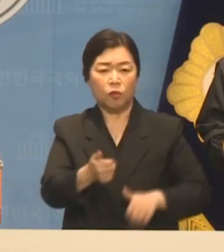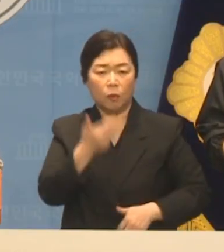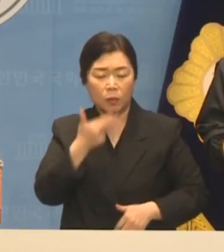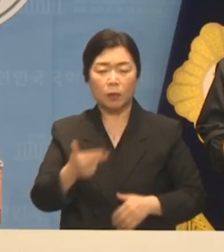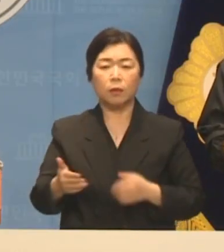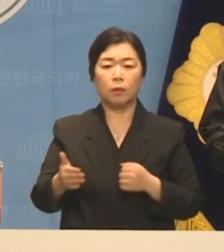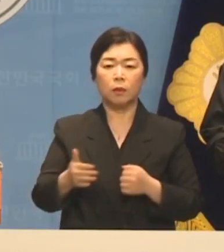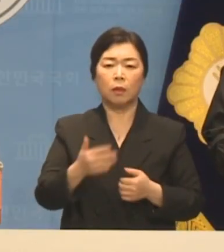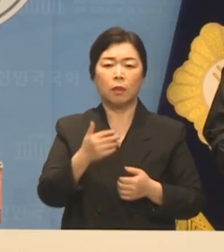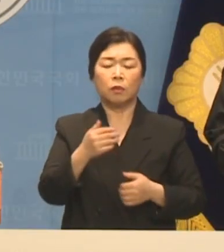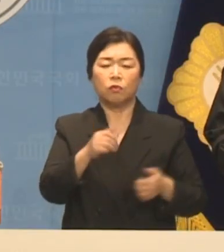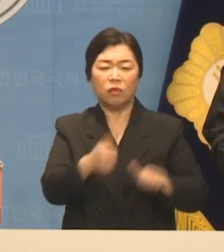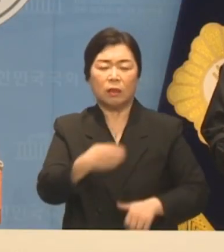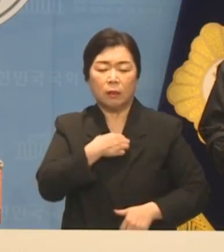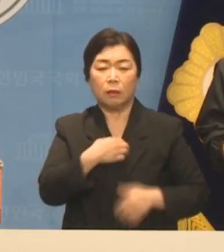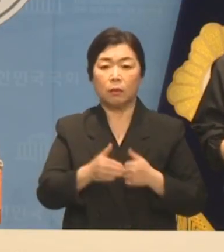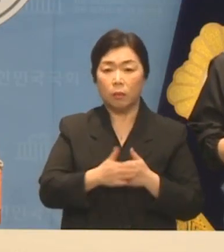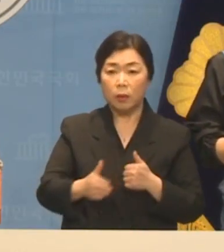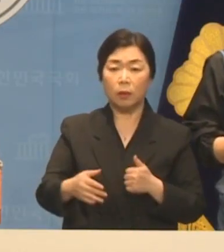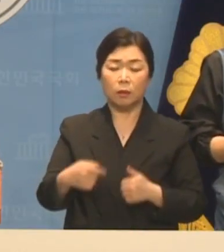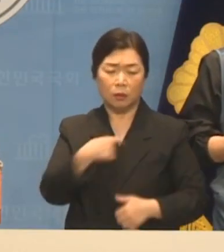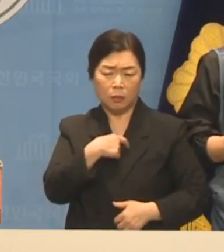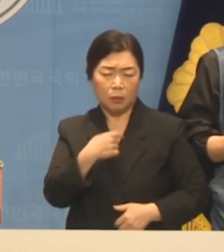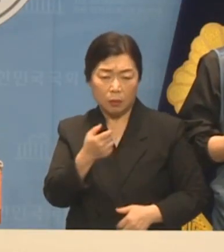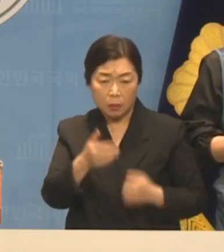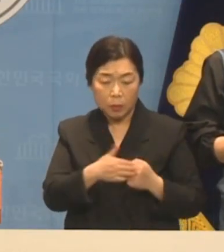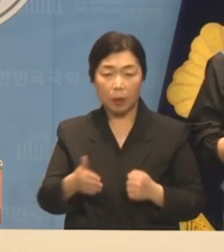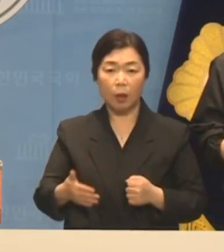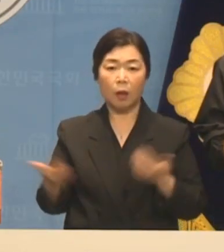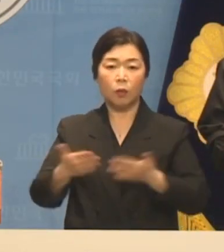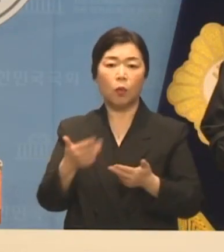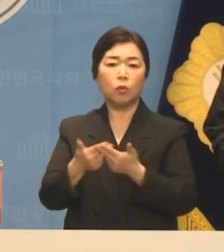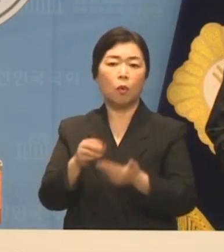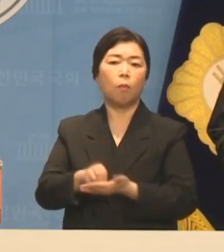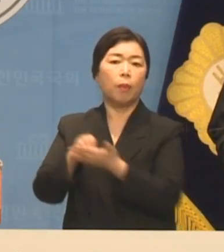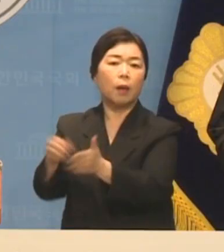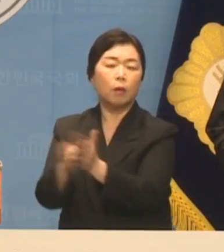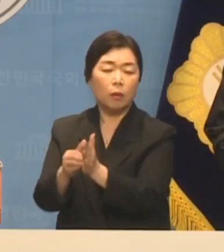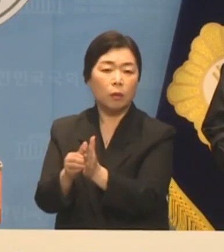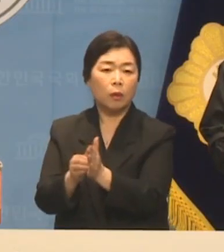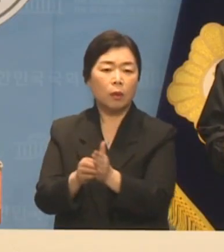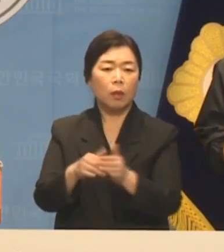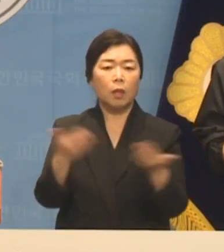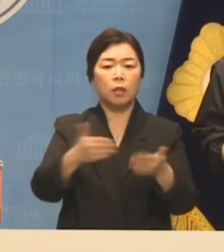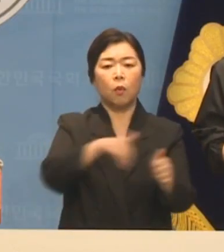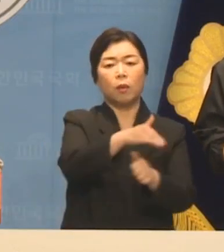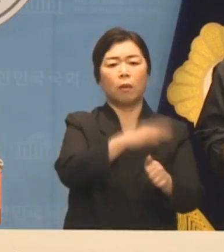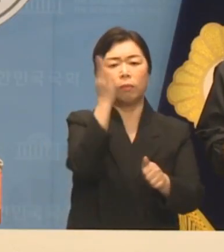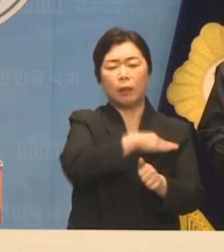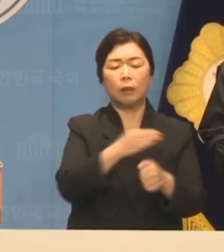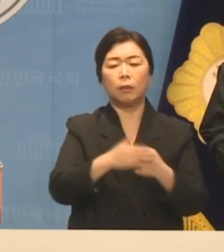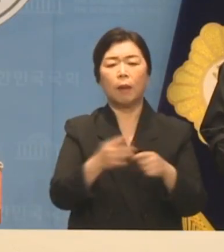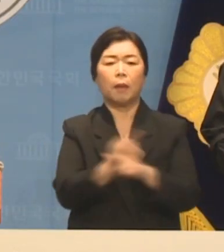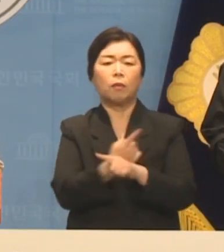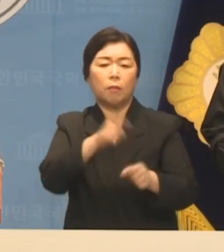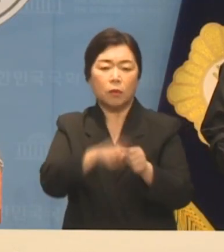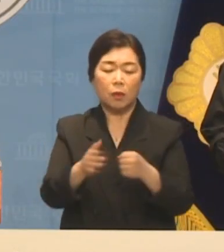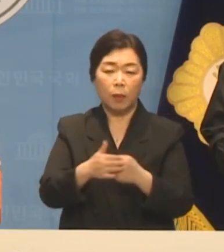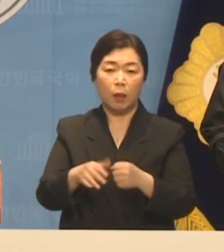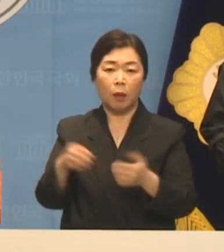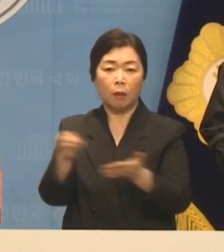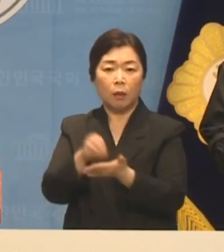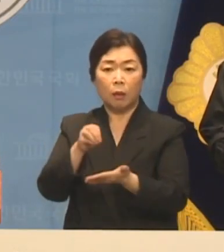가입했고 열악한 현장 여건을 바꾸기 위해서 교섭을 하고 쟁의를 하는데 쿠팡이 이런